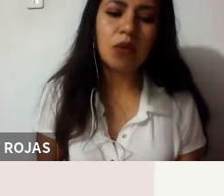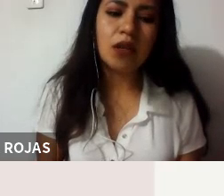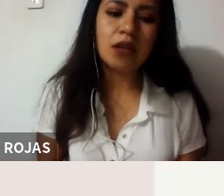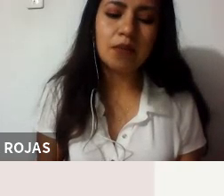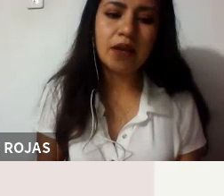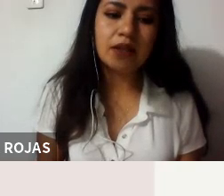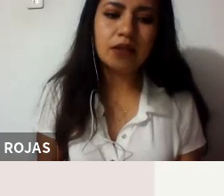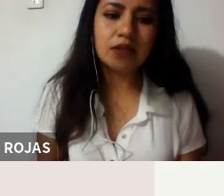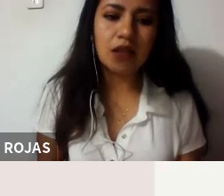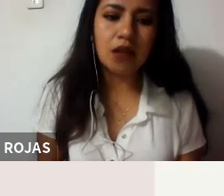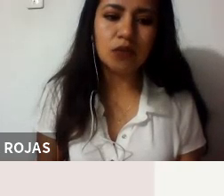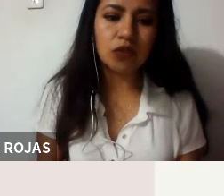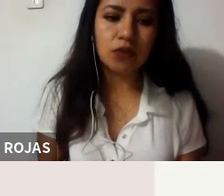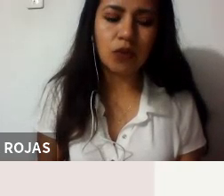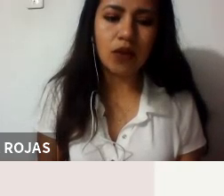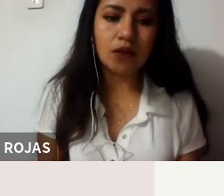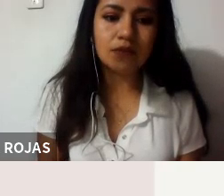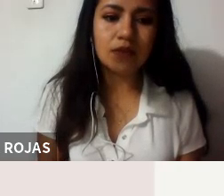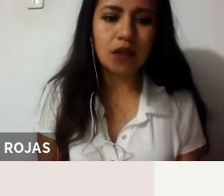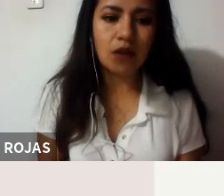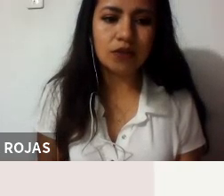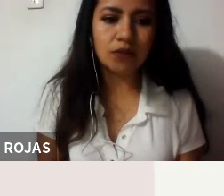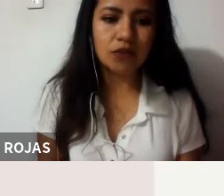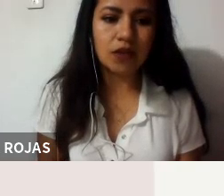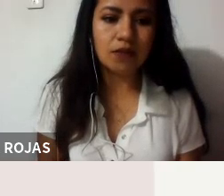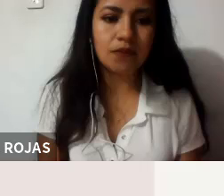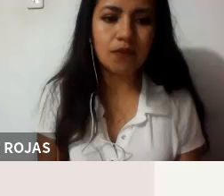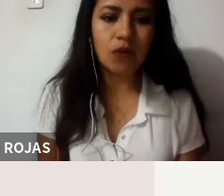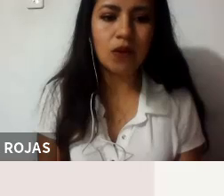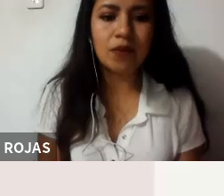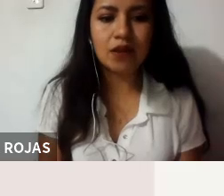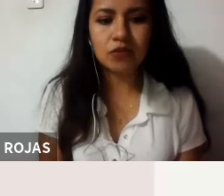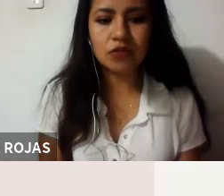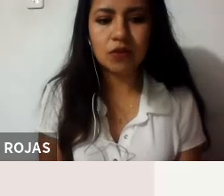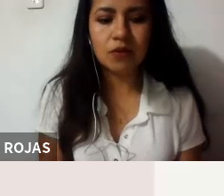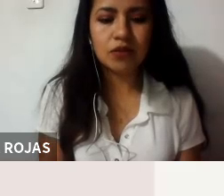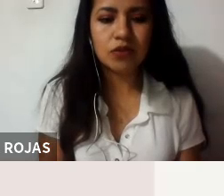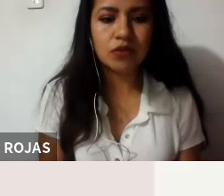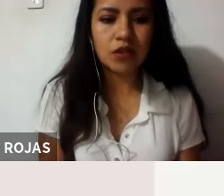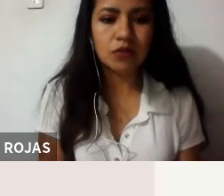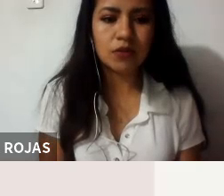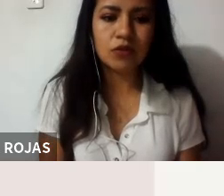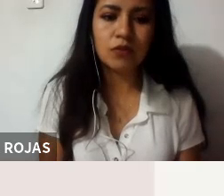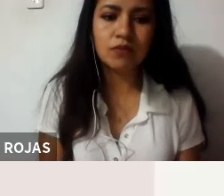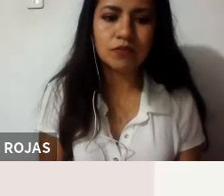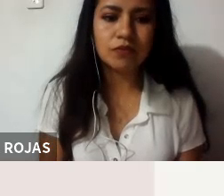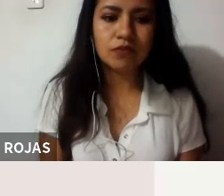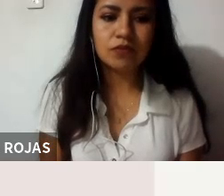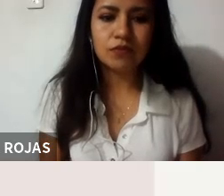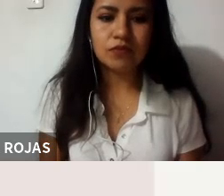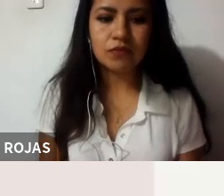Si me duele en esta parte, señalamos dónde me duele y lo hacemos ahí. O el brazo. Si me duele el brazo, señalamos el brazo.